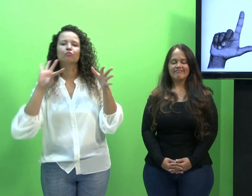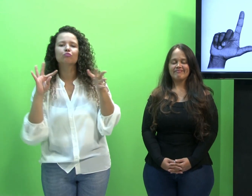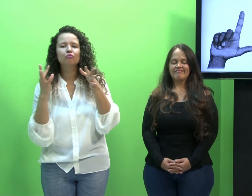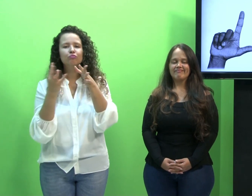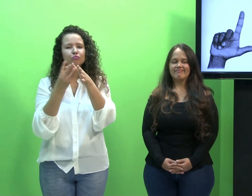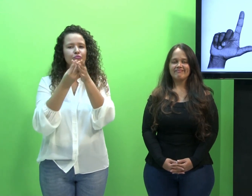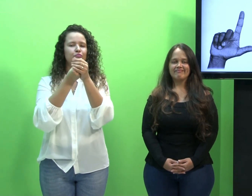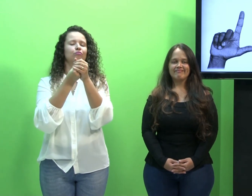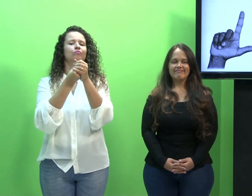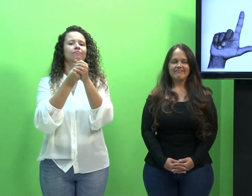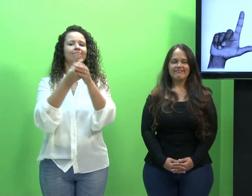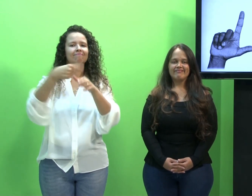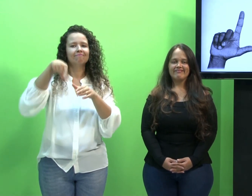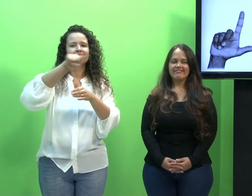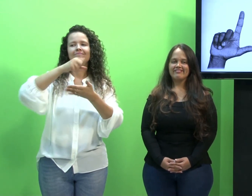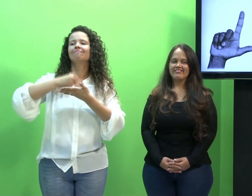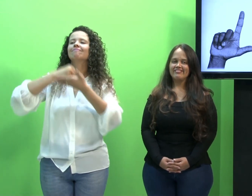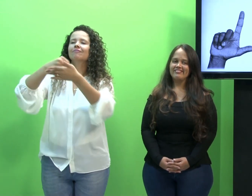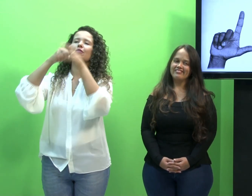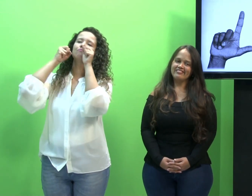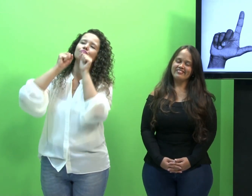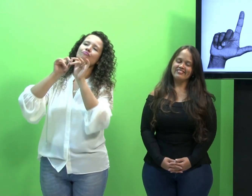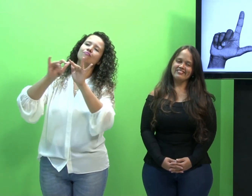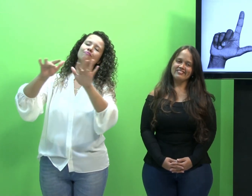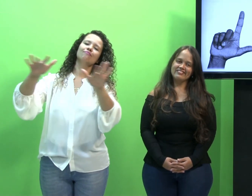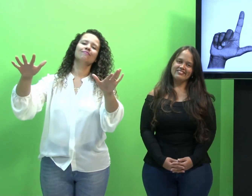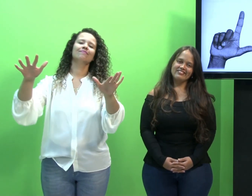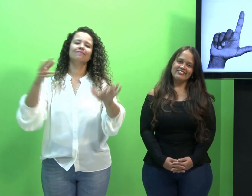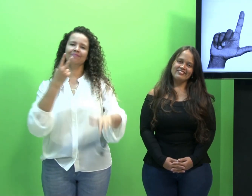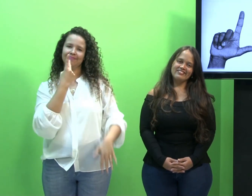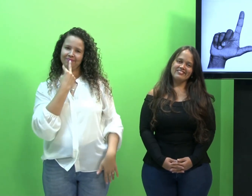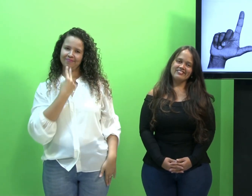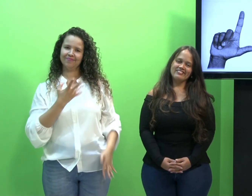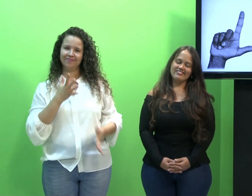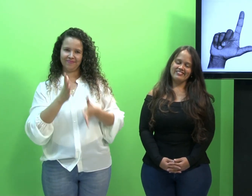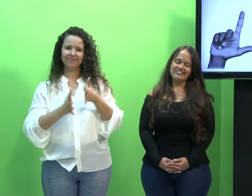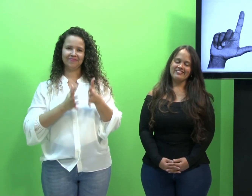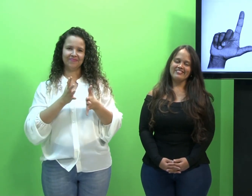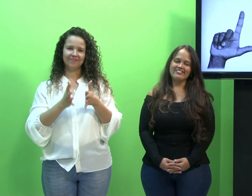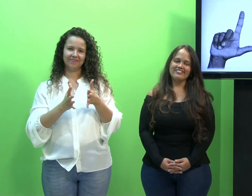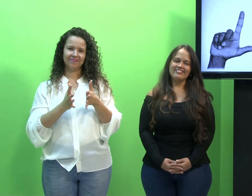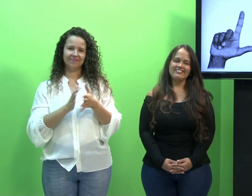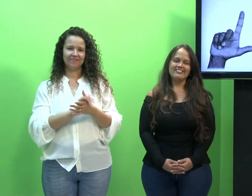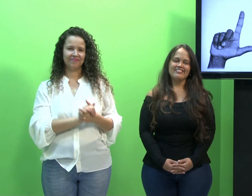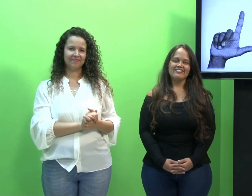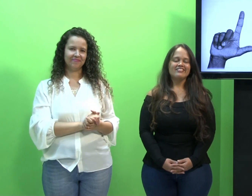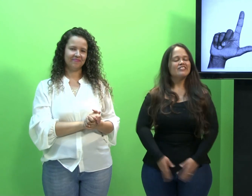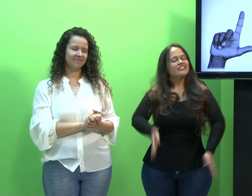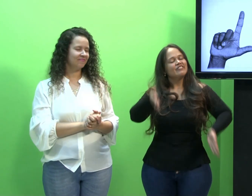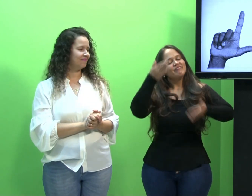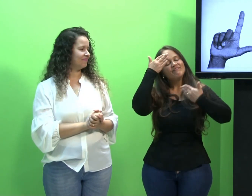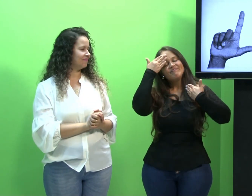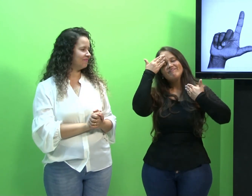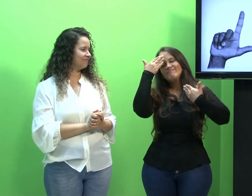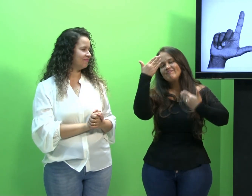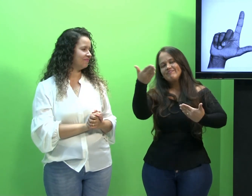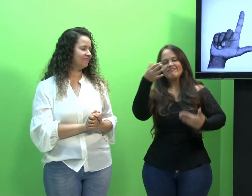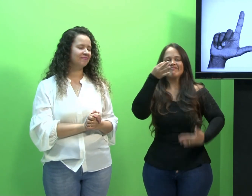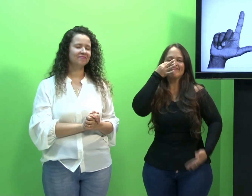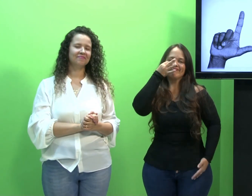contribuir na difusão desta língua. Agradecemos a atenção e a